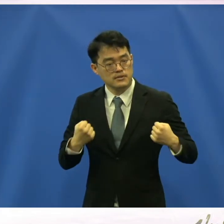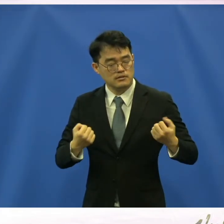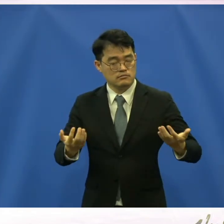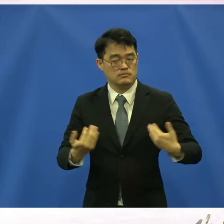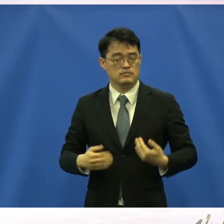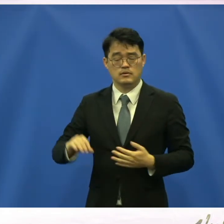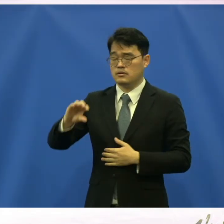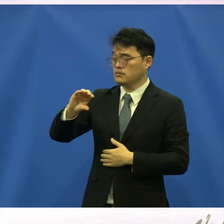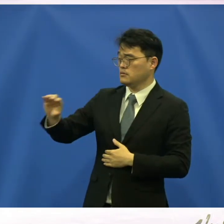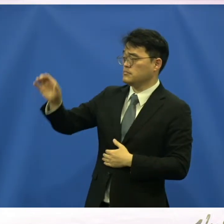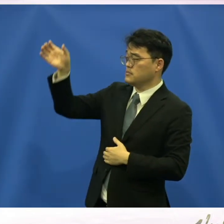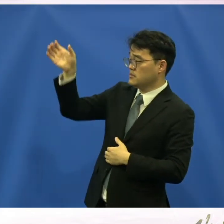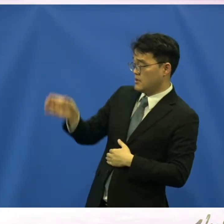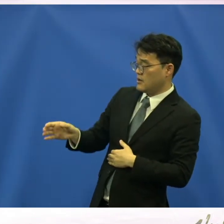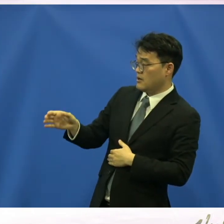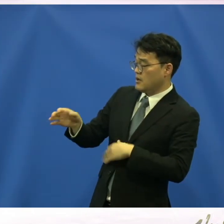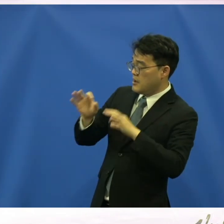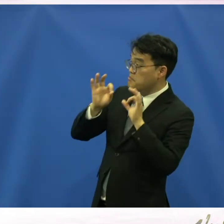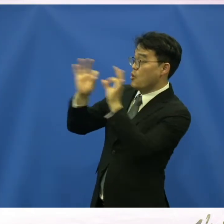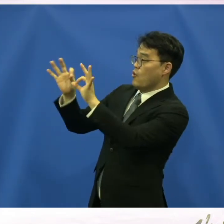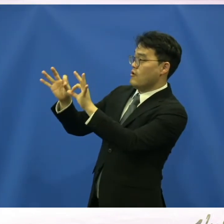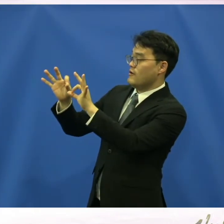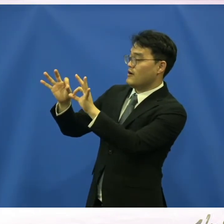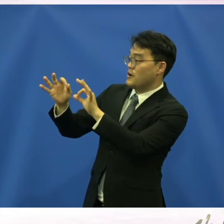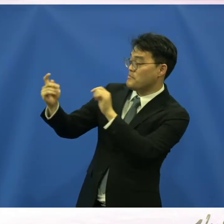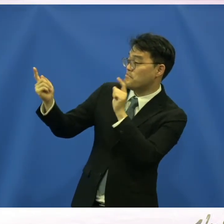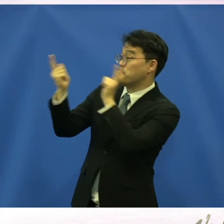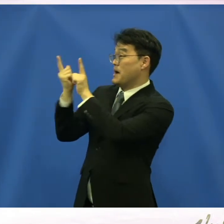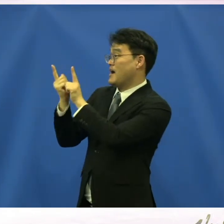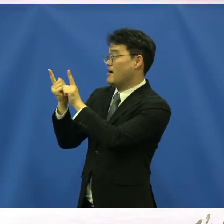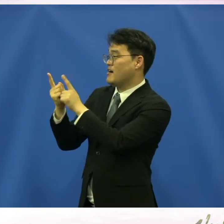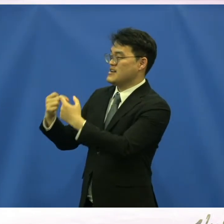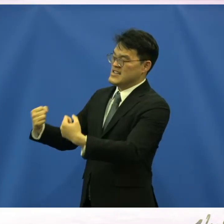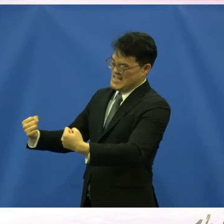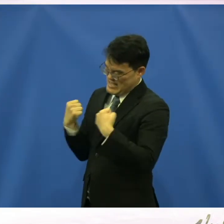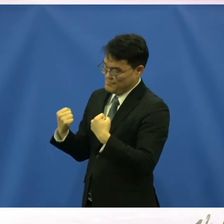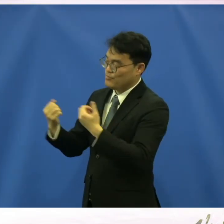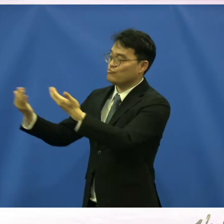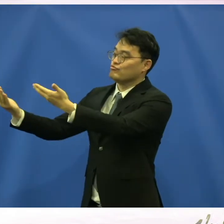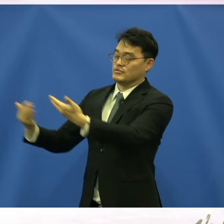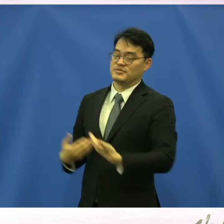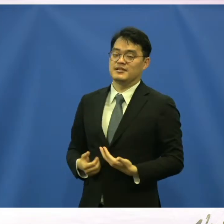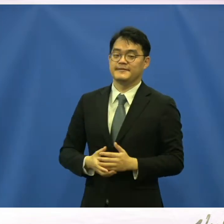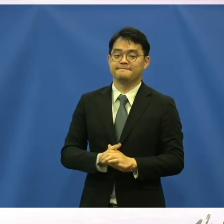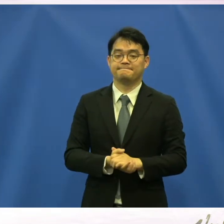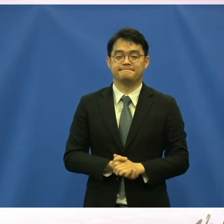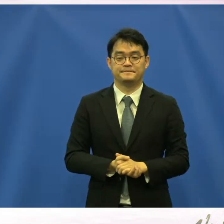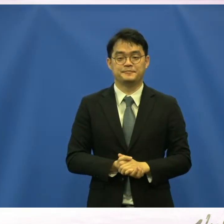가보세요. 틀림없이 그 십자가는 엄청난 에너지를 우리에게 주세요.